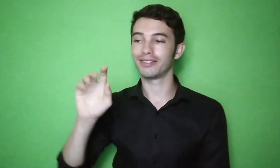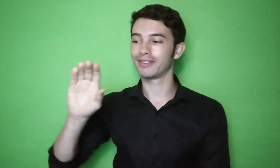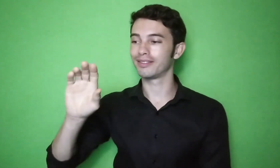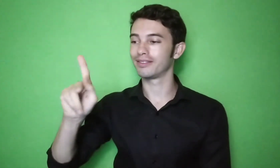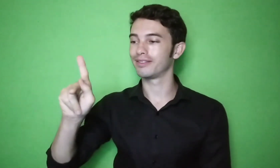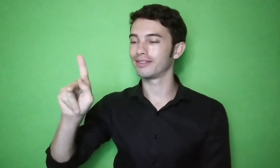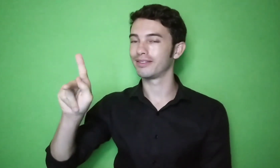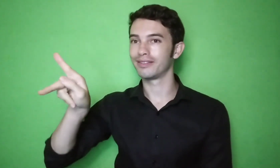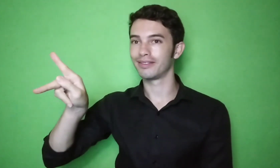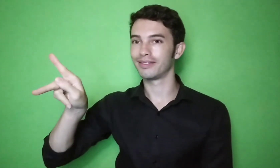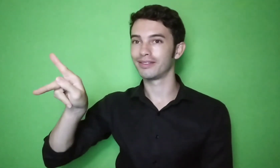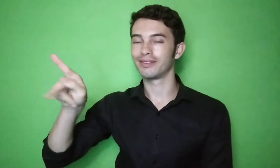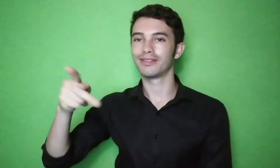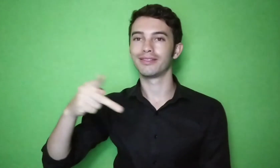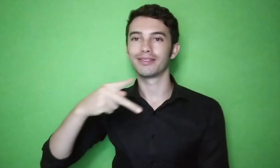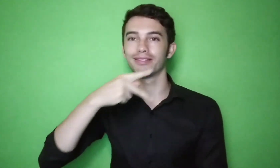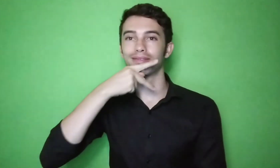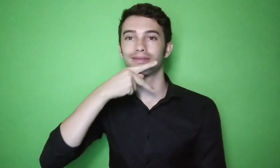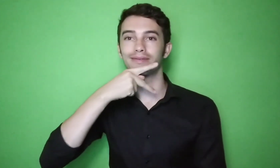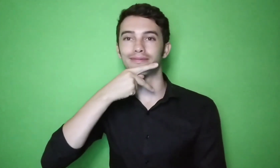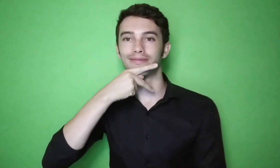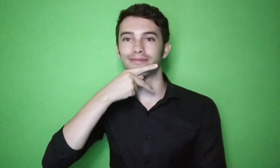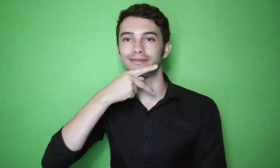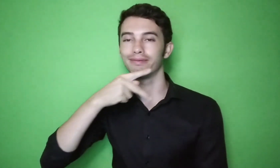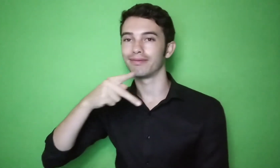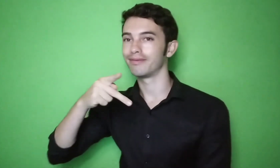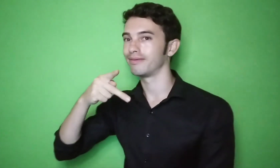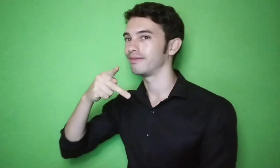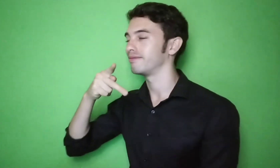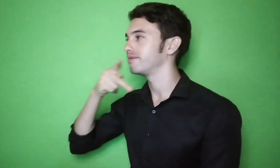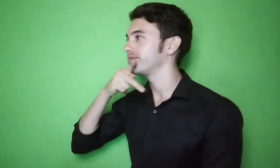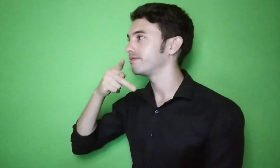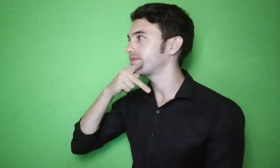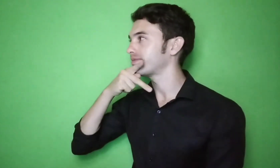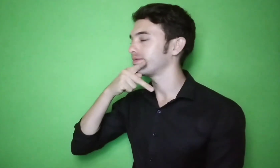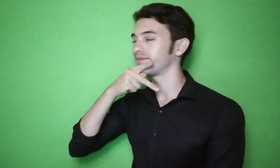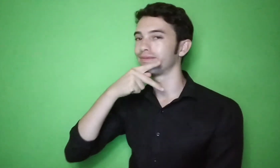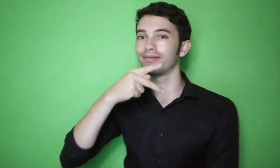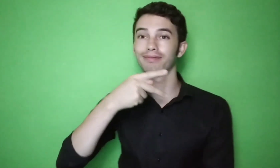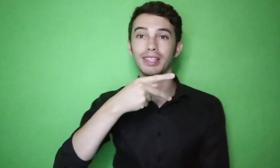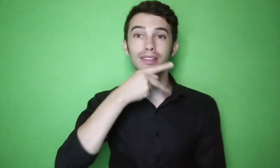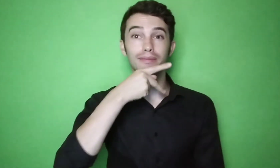faz configuração de mão em P com uma mão e põe no queixo. Platão.